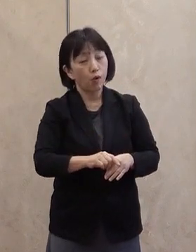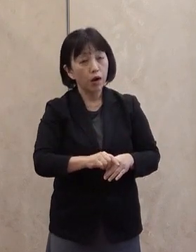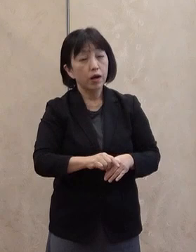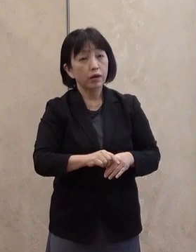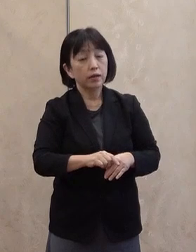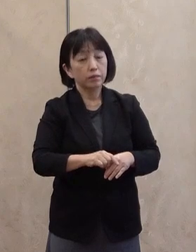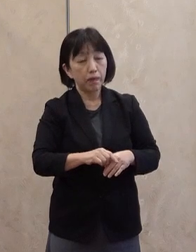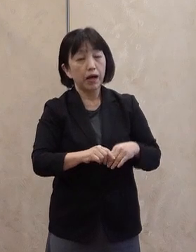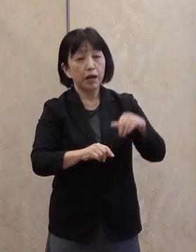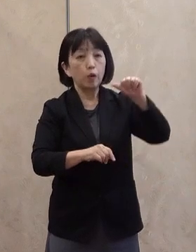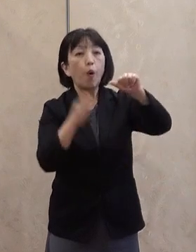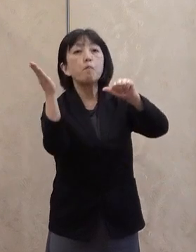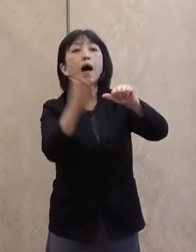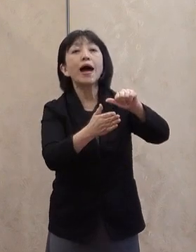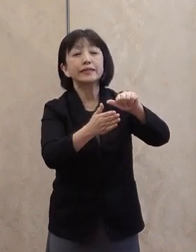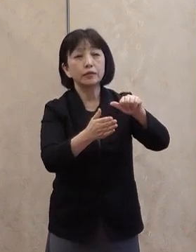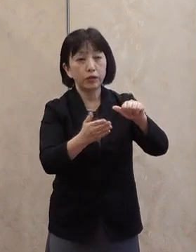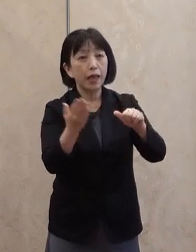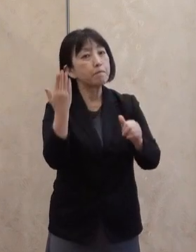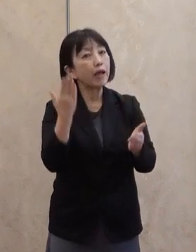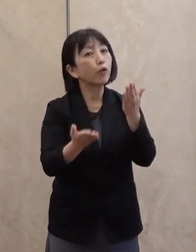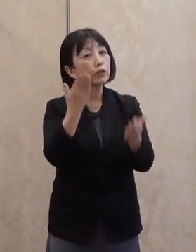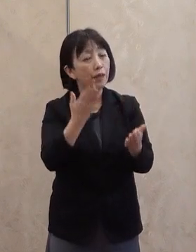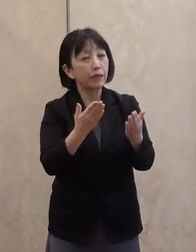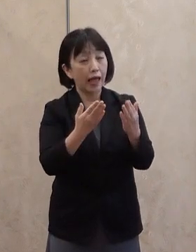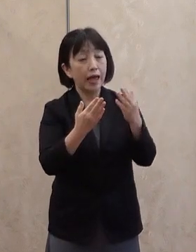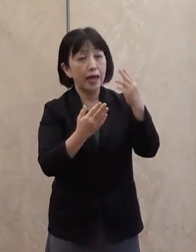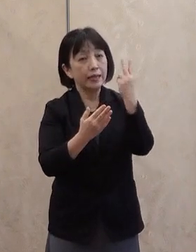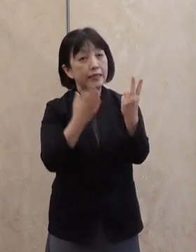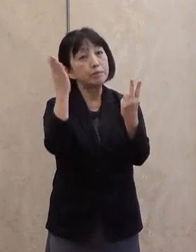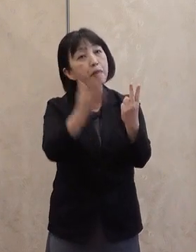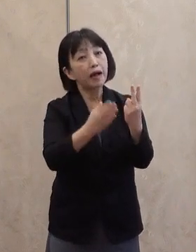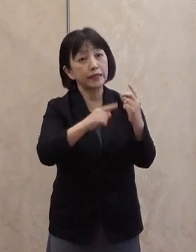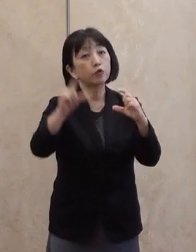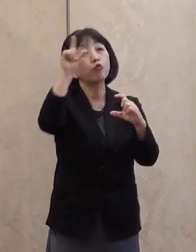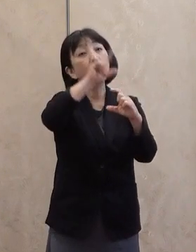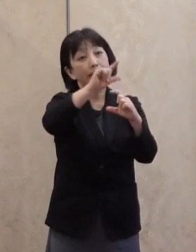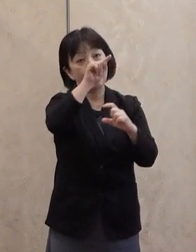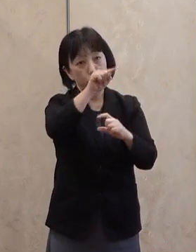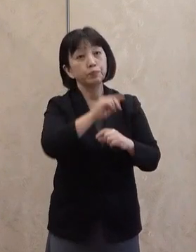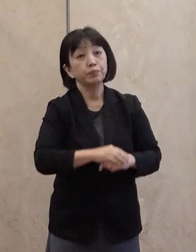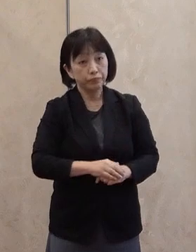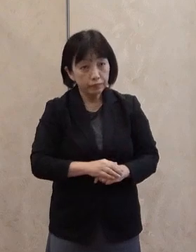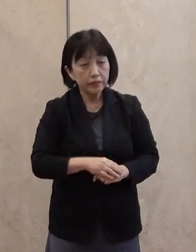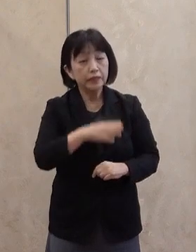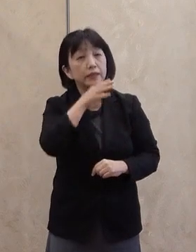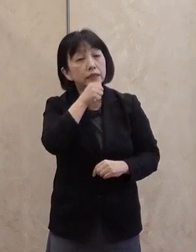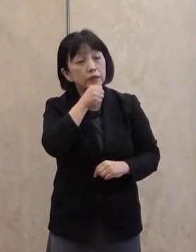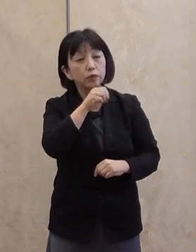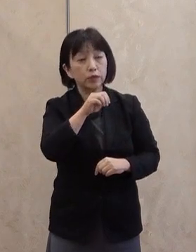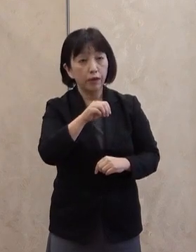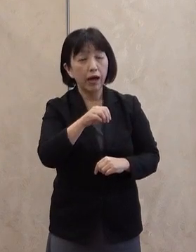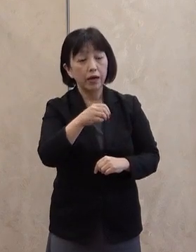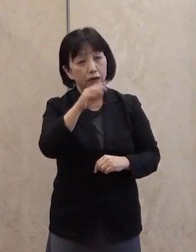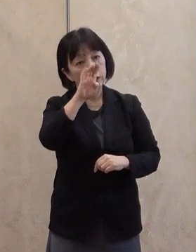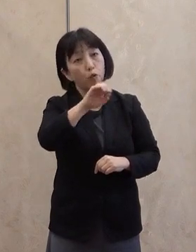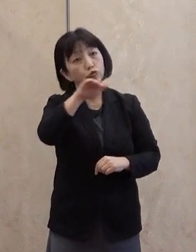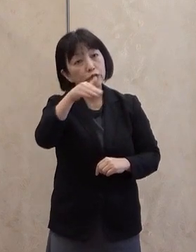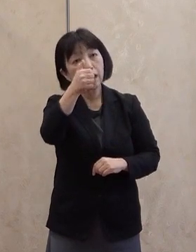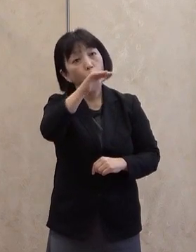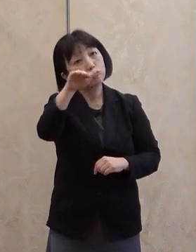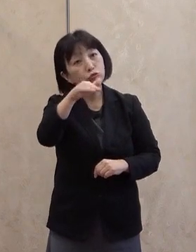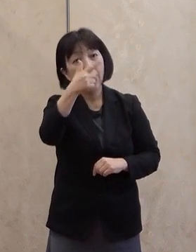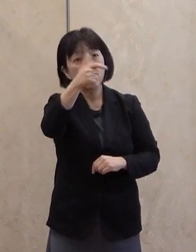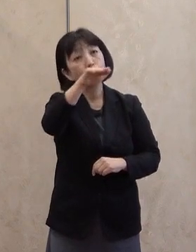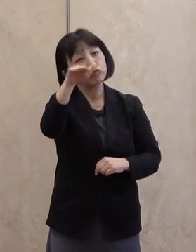重症化率が高いという状況です。また年代に限って言うと40代あるいは50代60代に行くとかなり高い重症化率